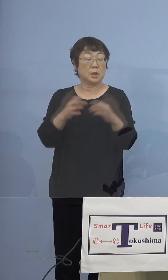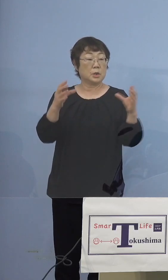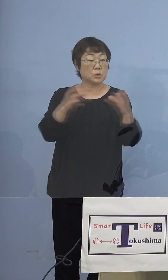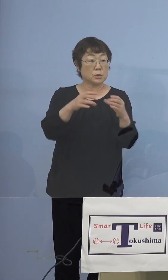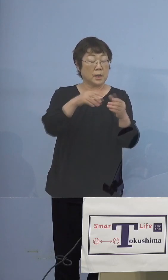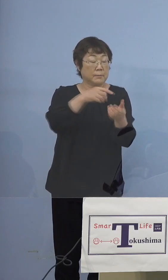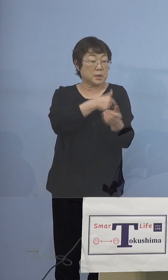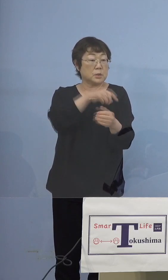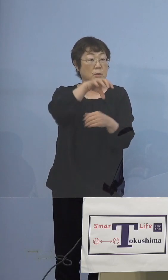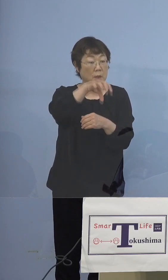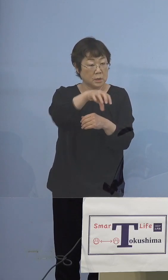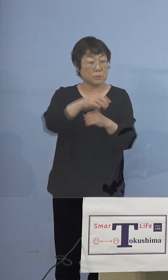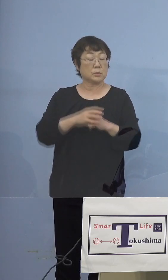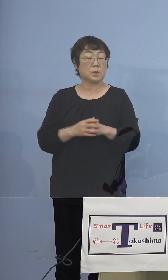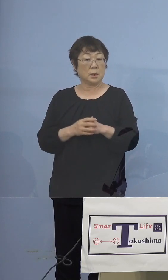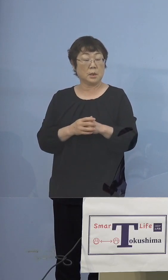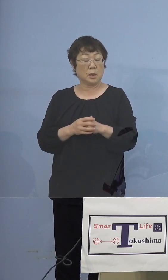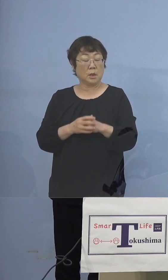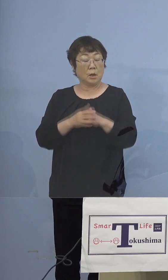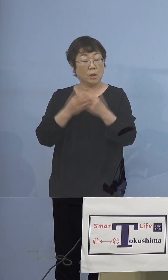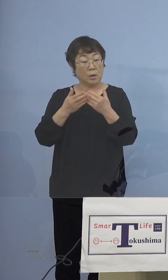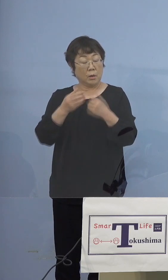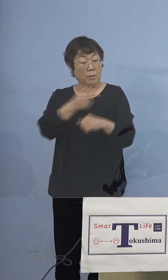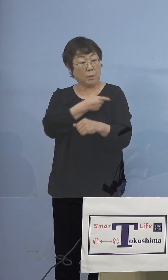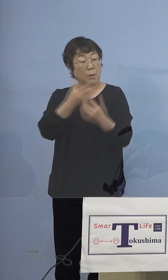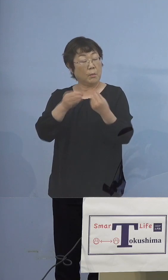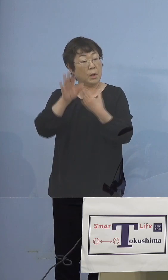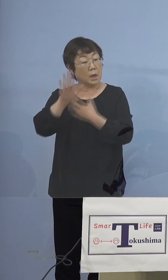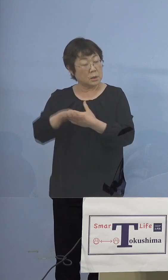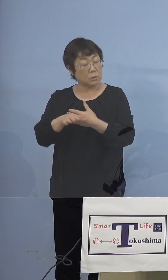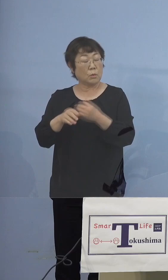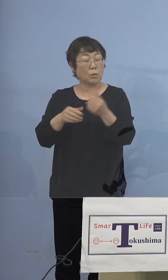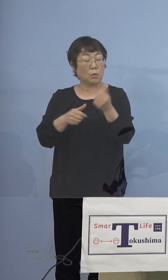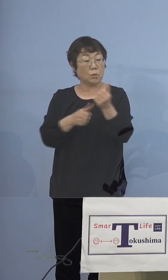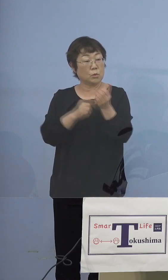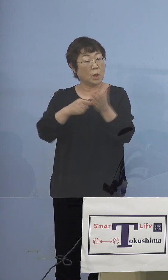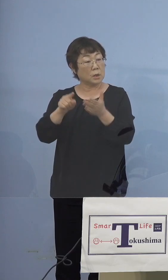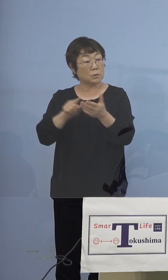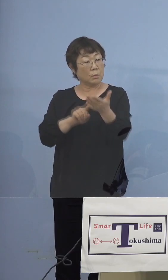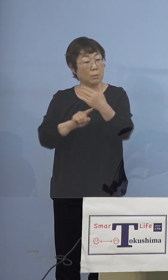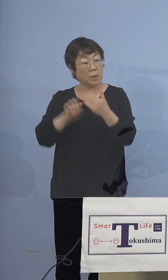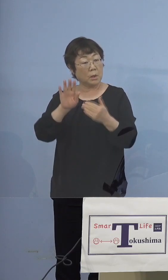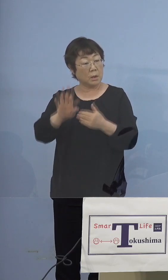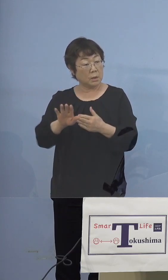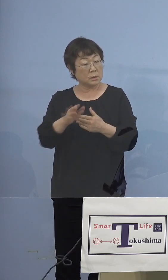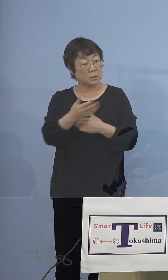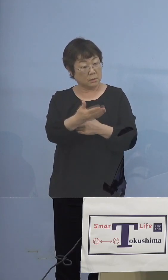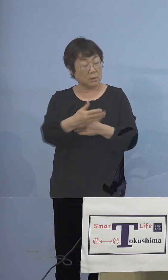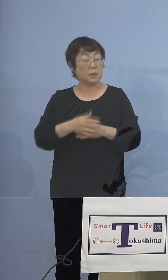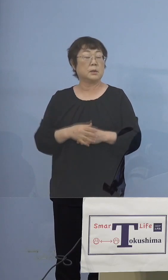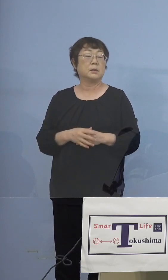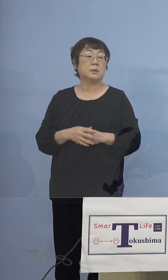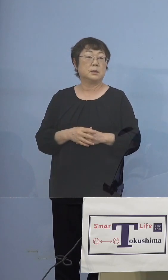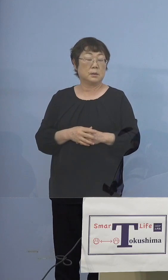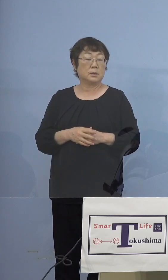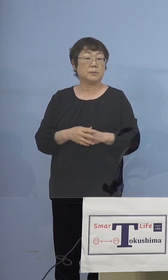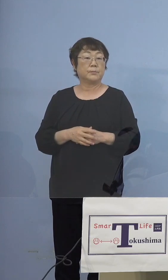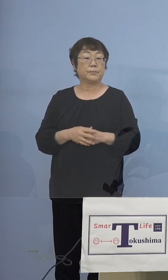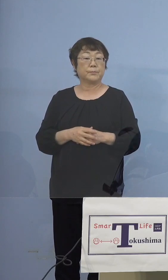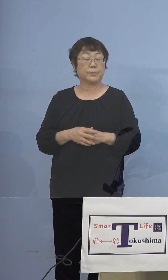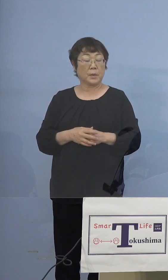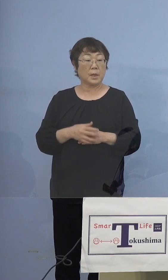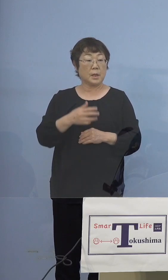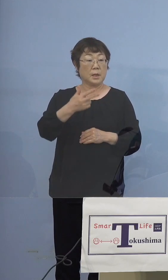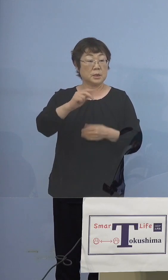場で、重篤なそういう副反応があったっていうような報告を。 そうですね。市町村の会